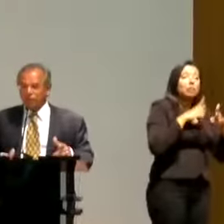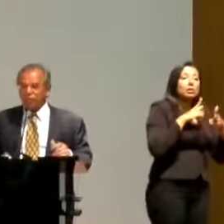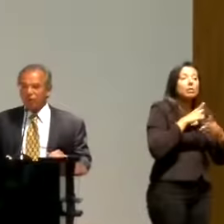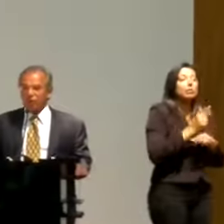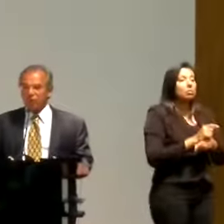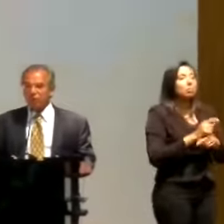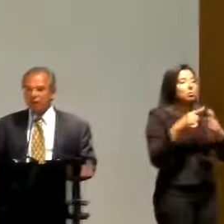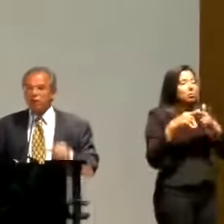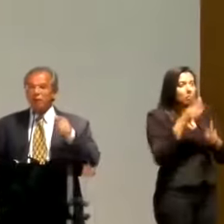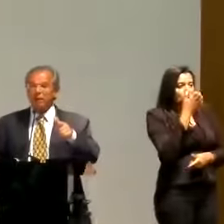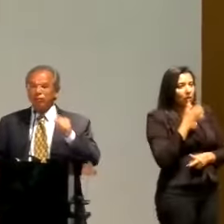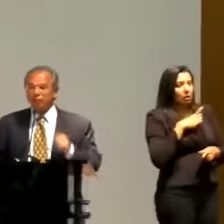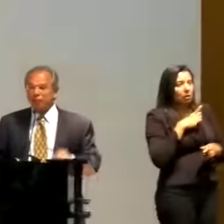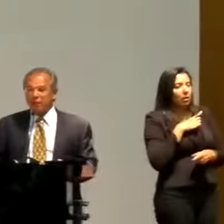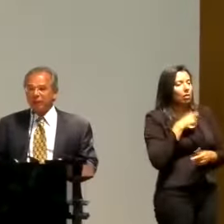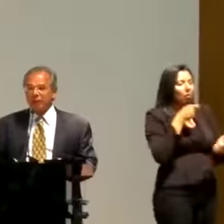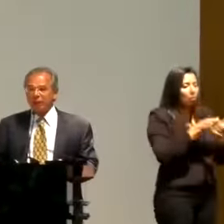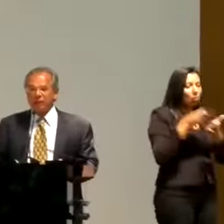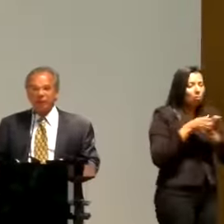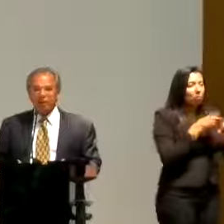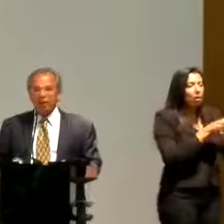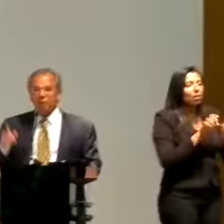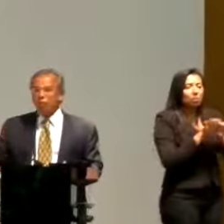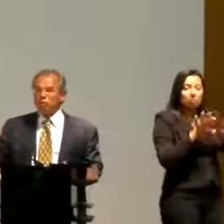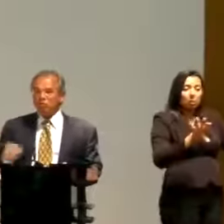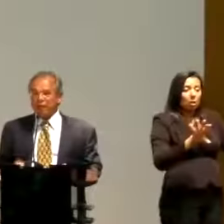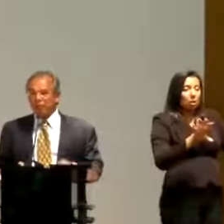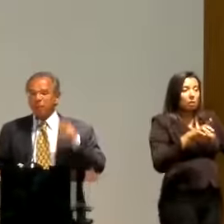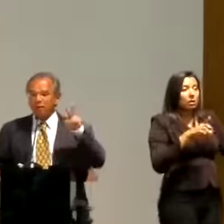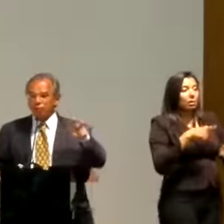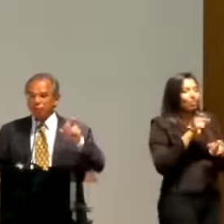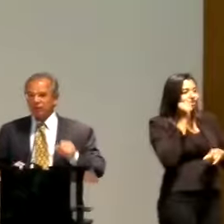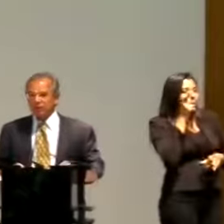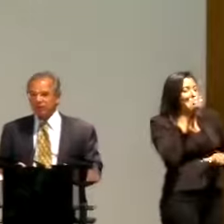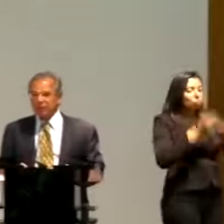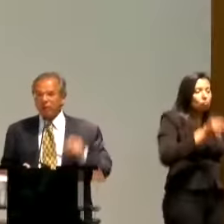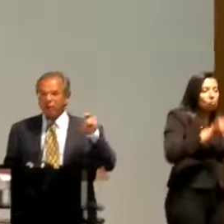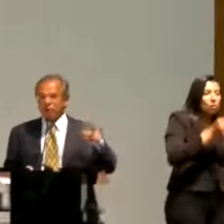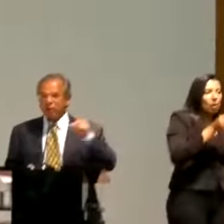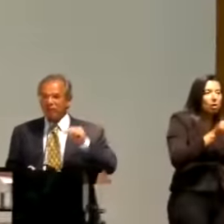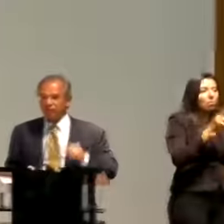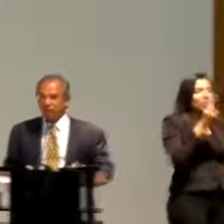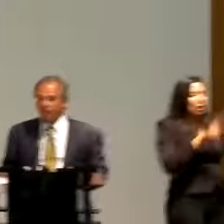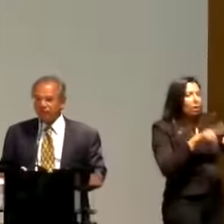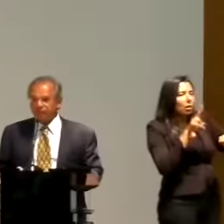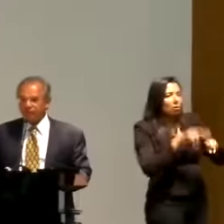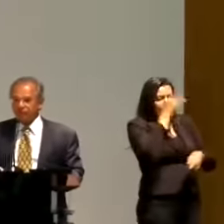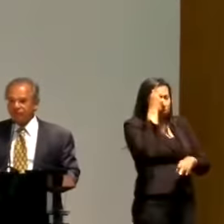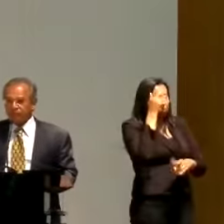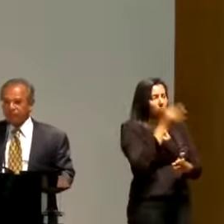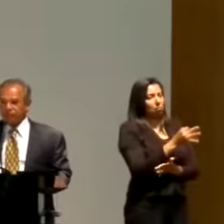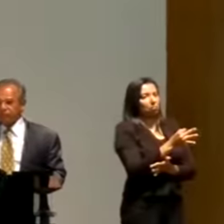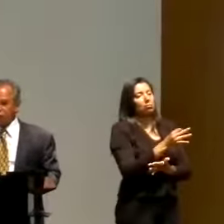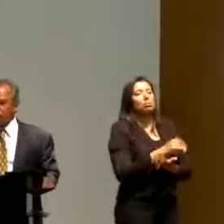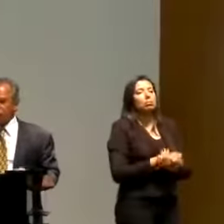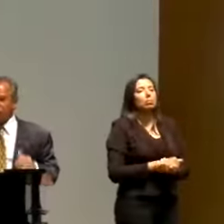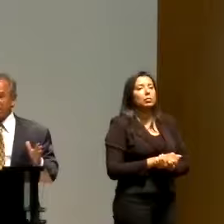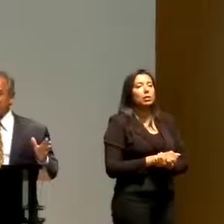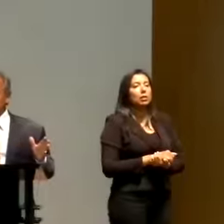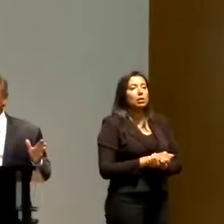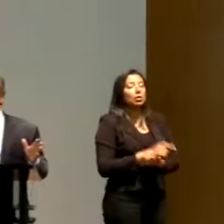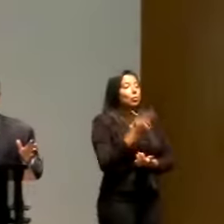quem comprou e quem vendeu. Então, nós não temos razão nunca para ter dúvida a respeito da robustez, da solidez desse